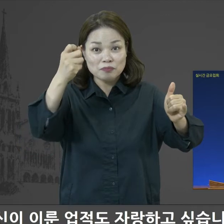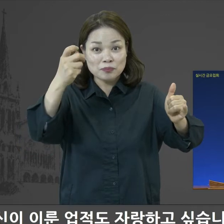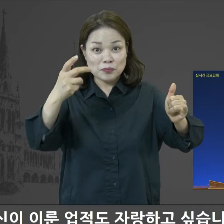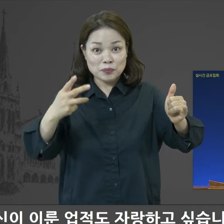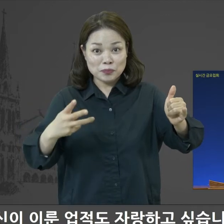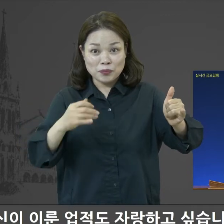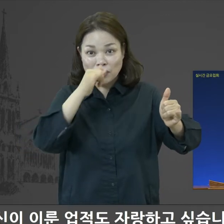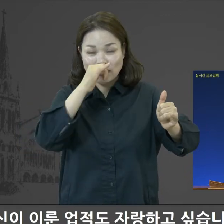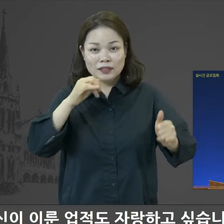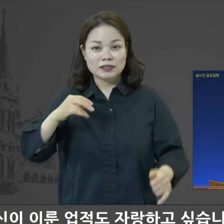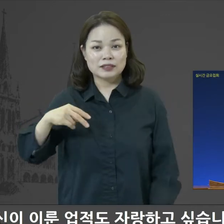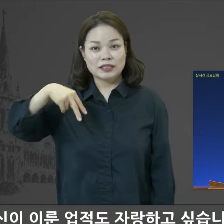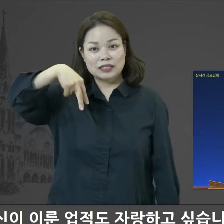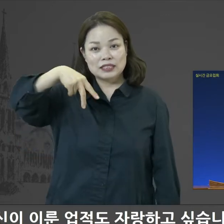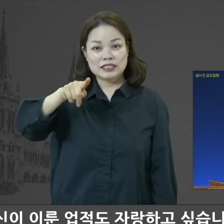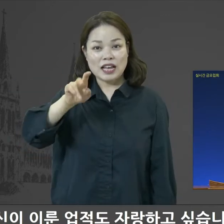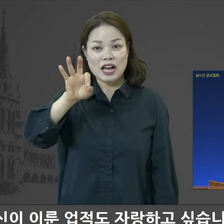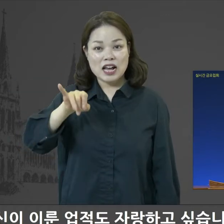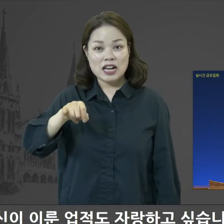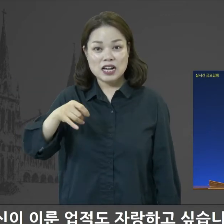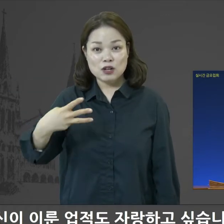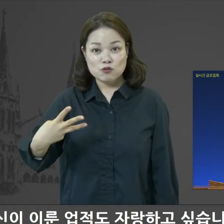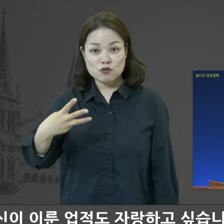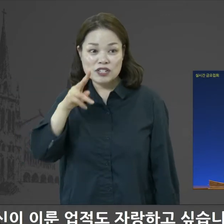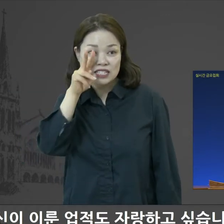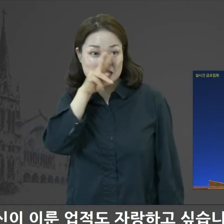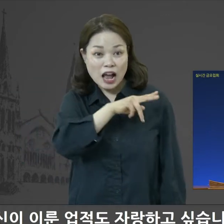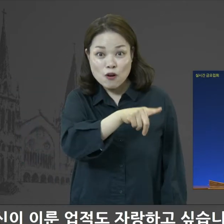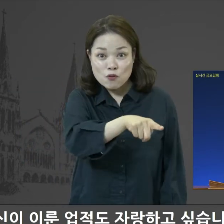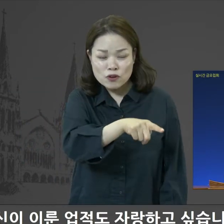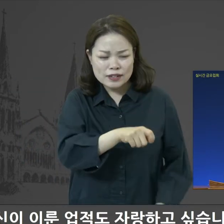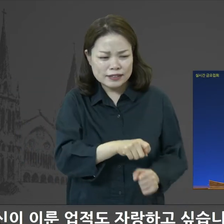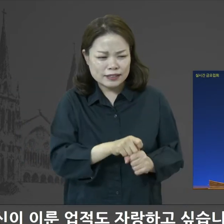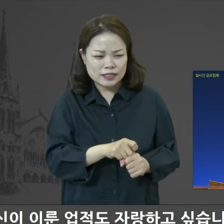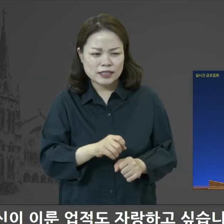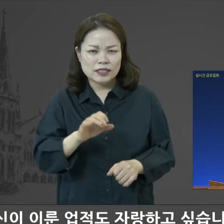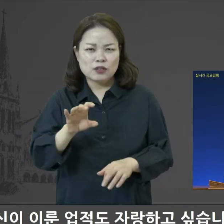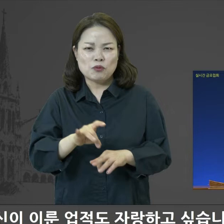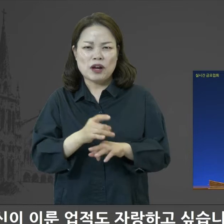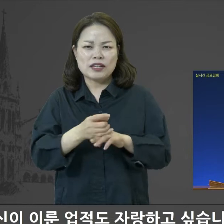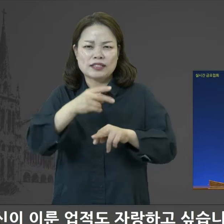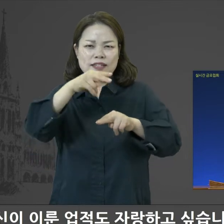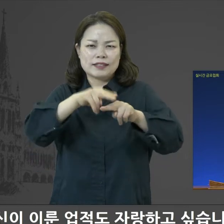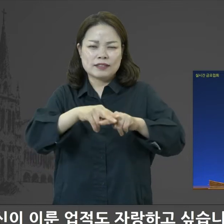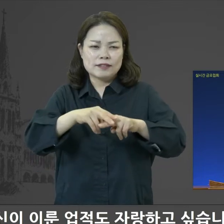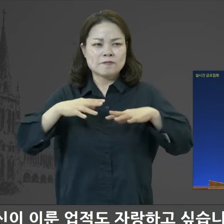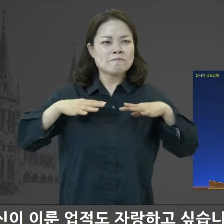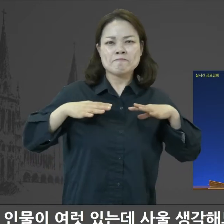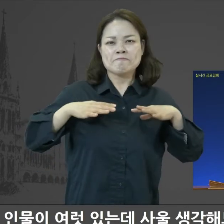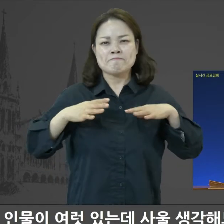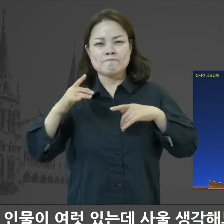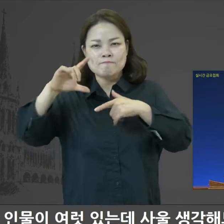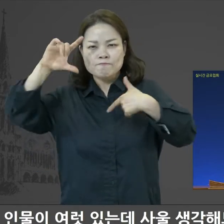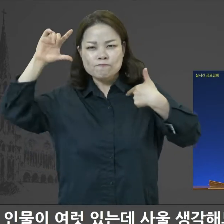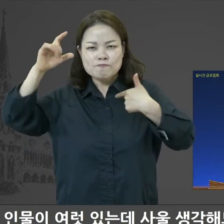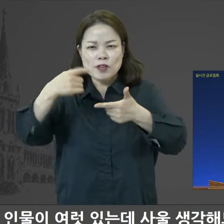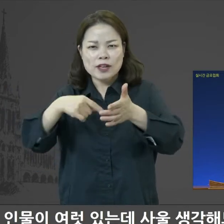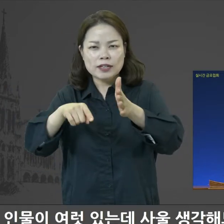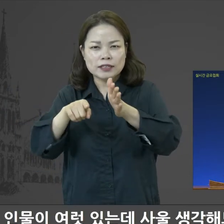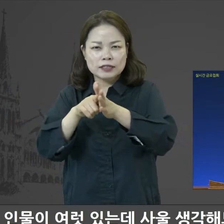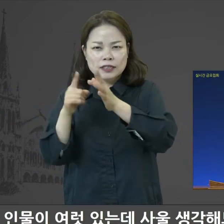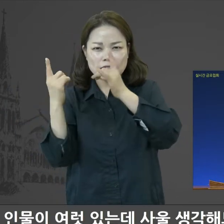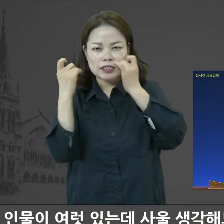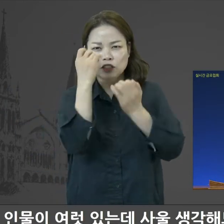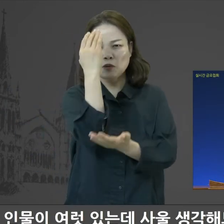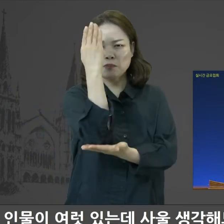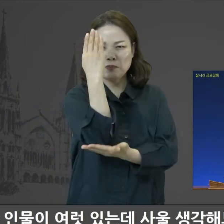있었는데, 사울 생각해 보시면 좋겠죠. 사울이 자기가 이제 한 것을 이렇게 드러내기 위해서 기념비를